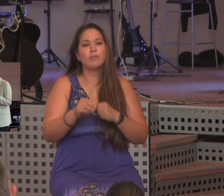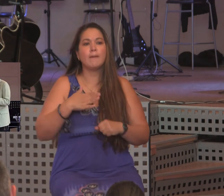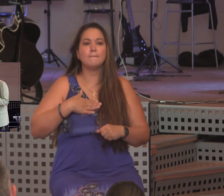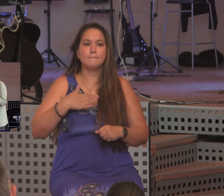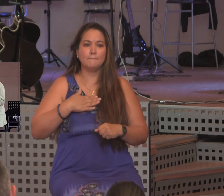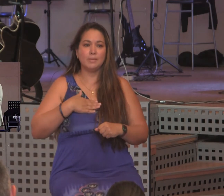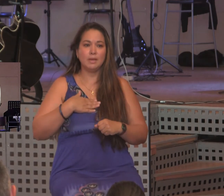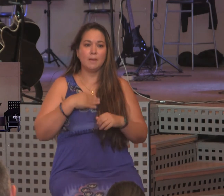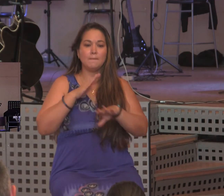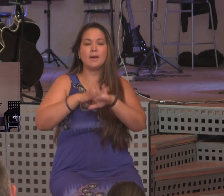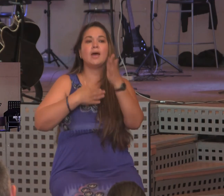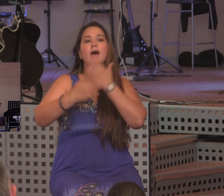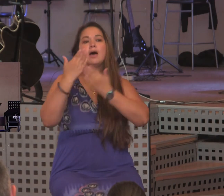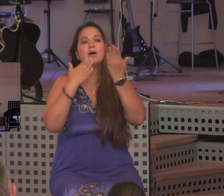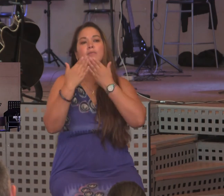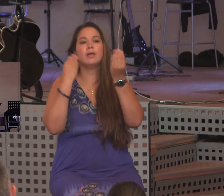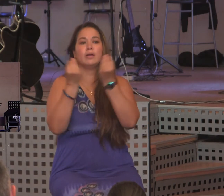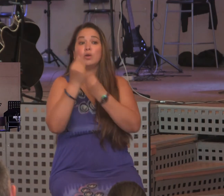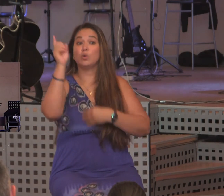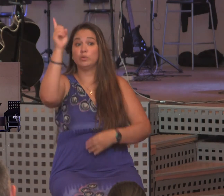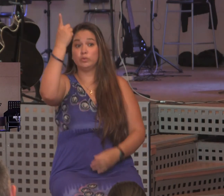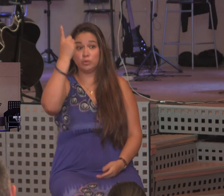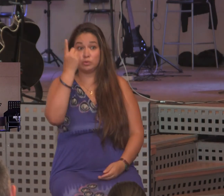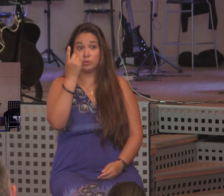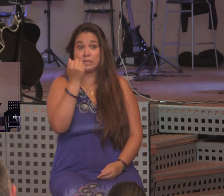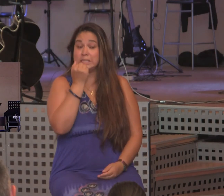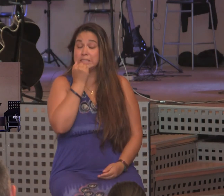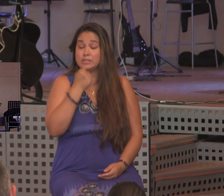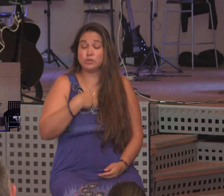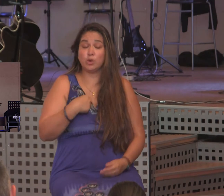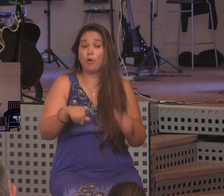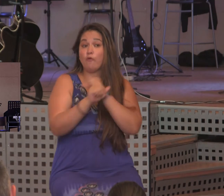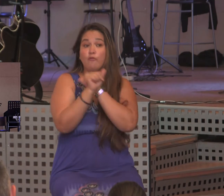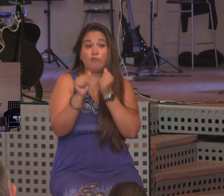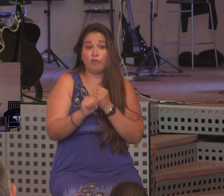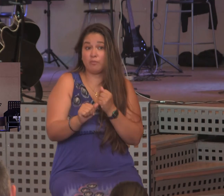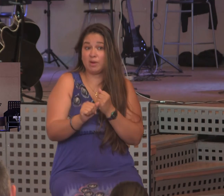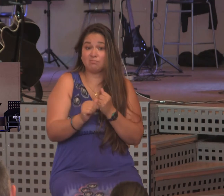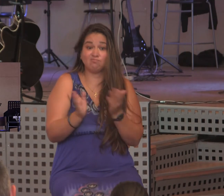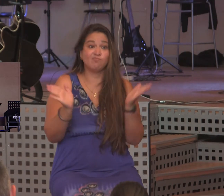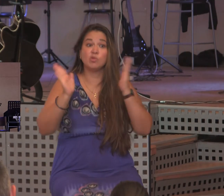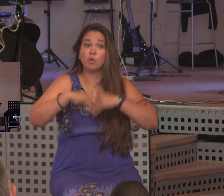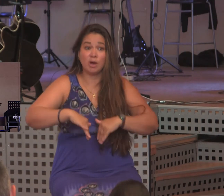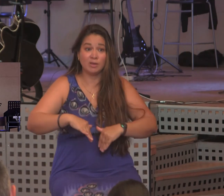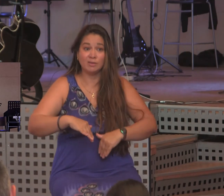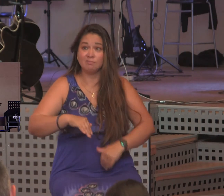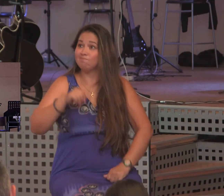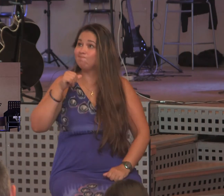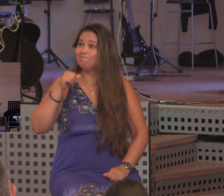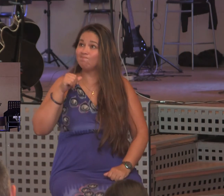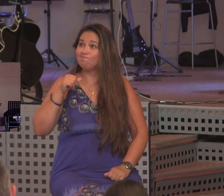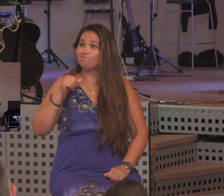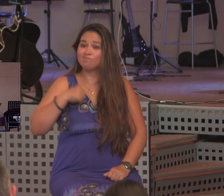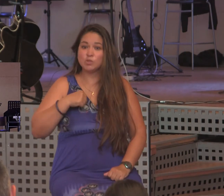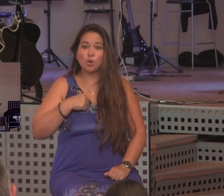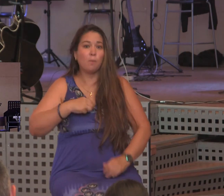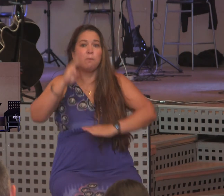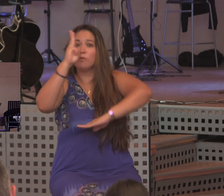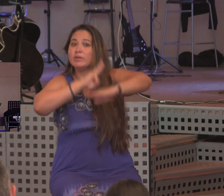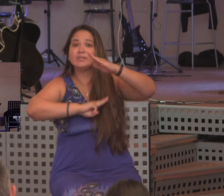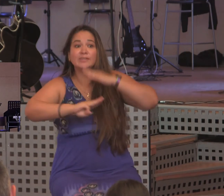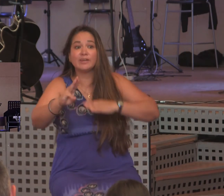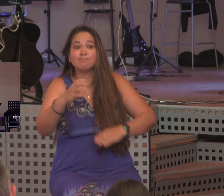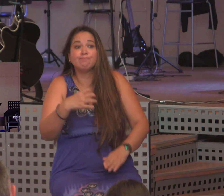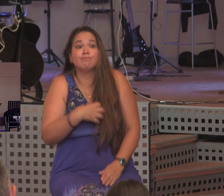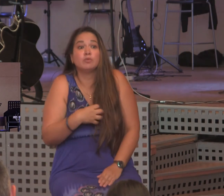Porque sin eso no hay interruptor que valga. Es decir, no vamos a poder fluir, ni vamos a